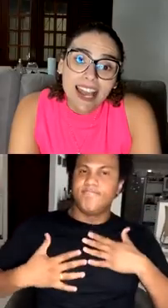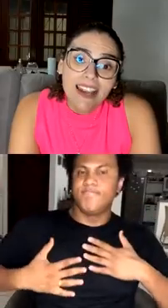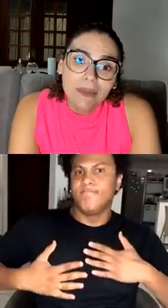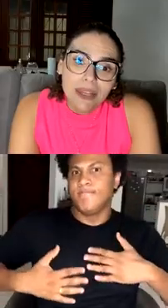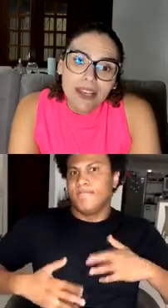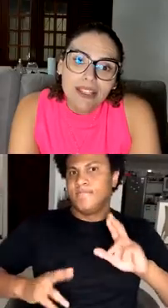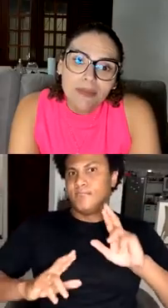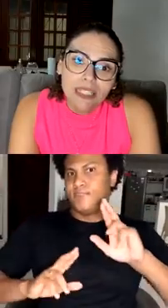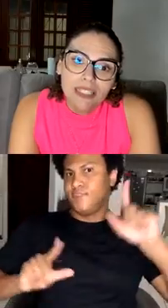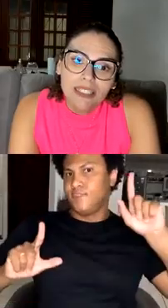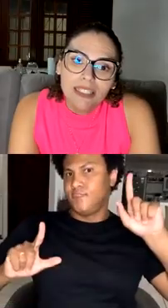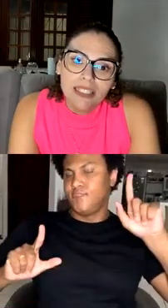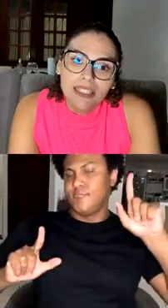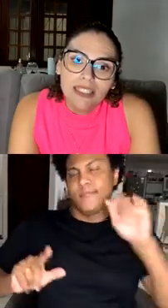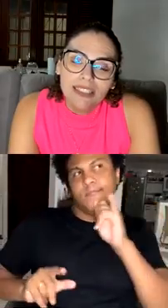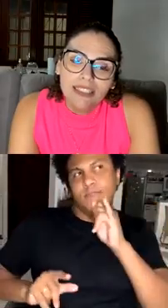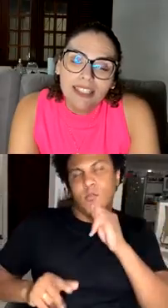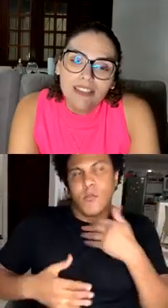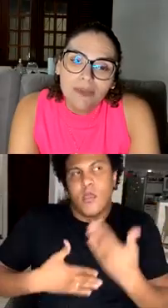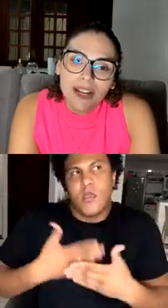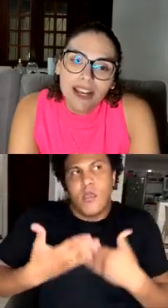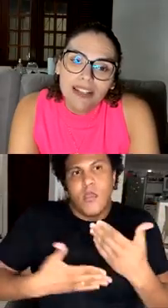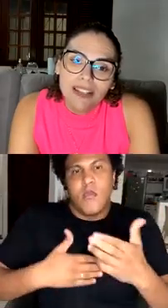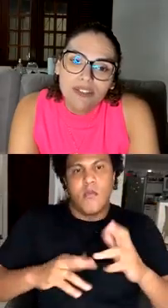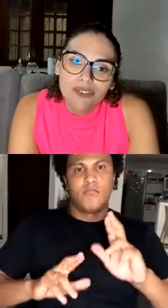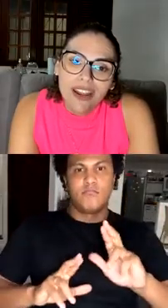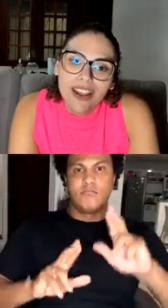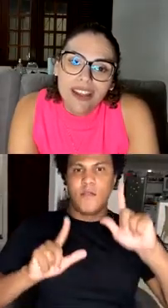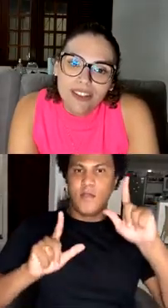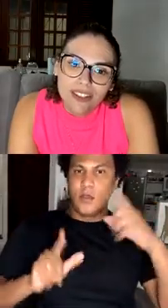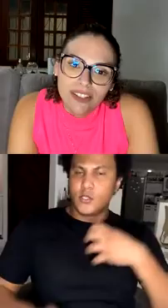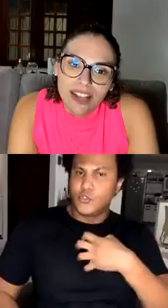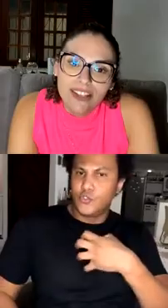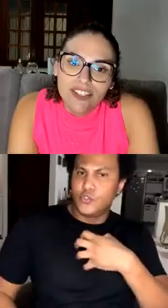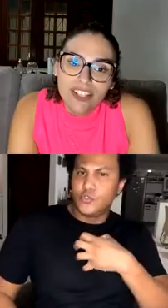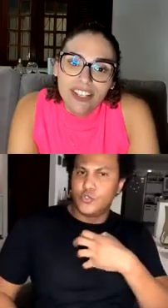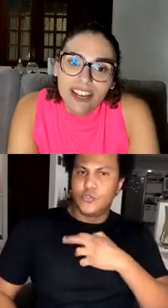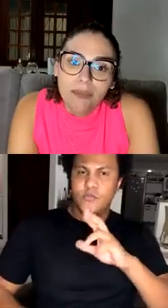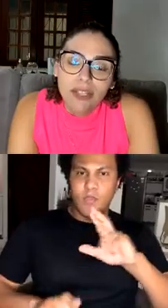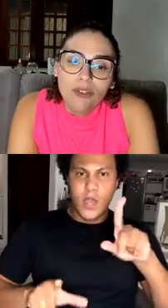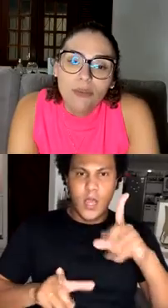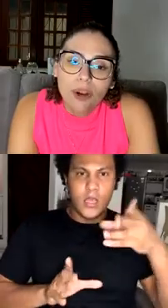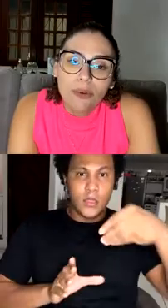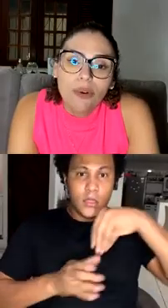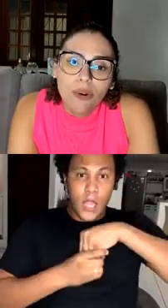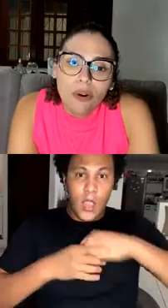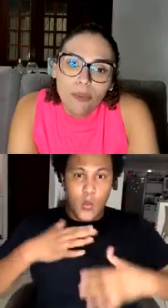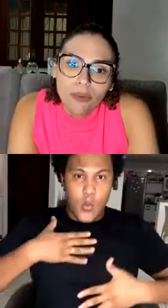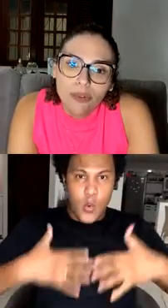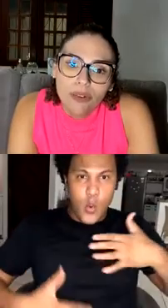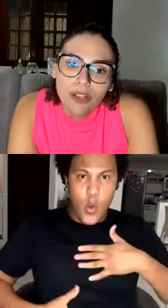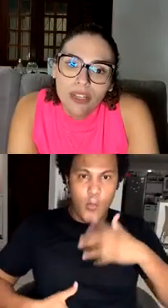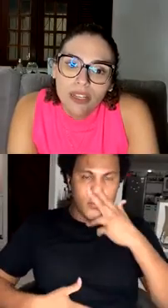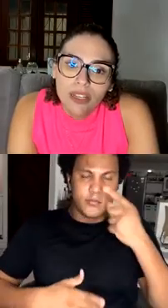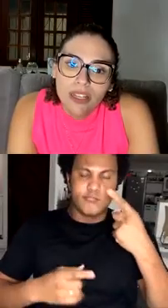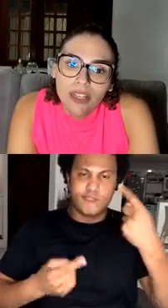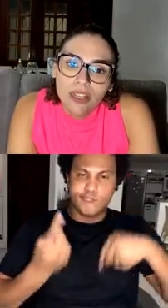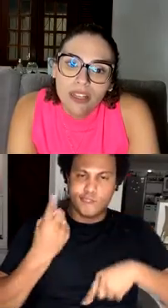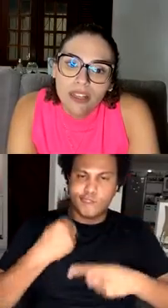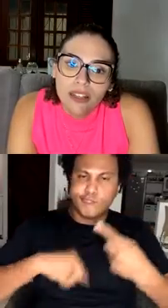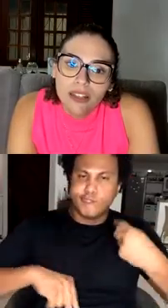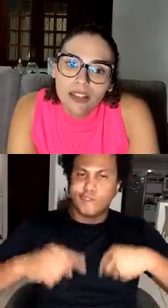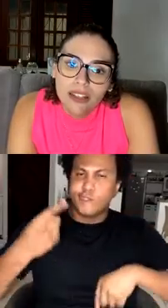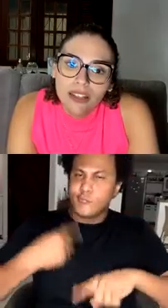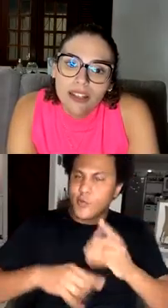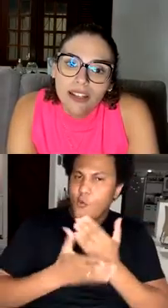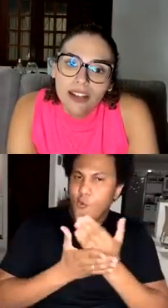E ela mesma teve uma reação diferente, né, de estranhamento com o próprio corpo.